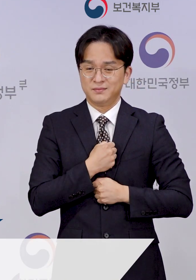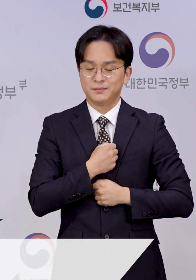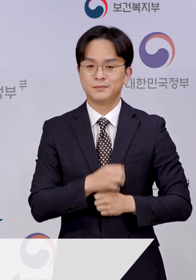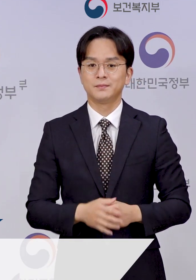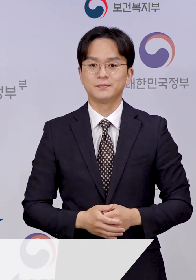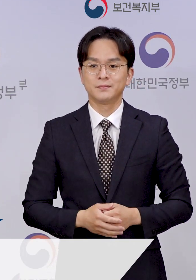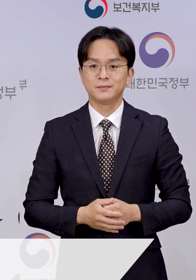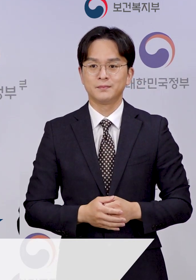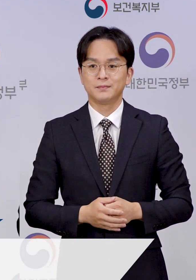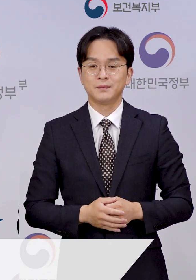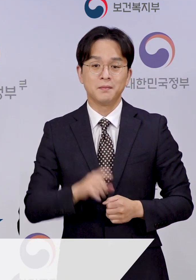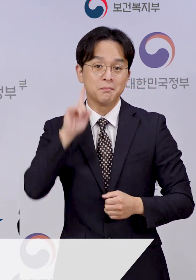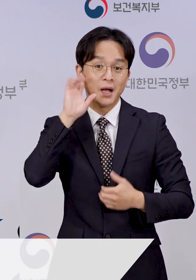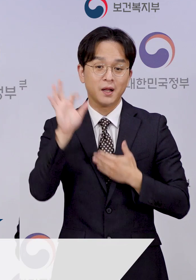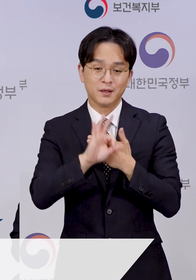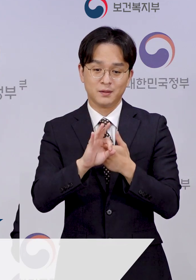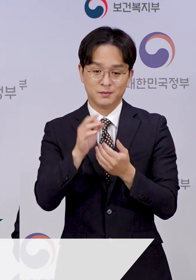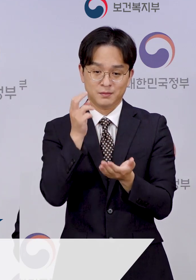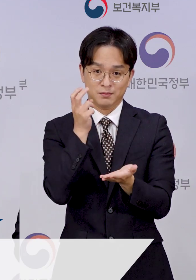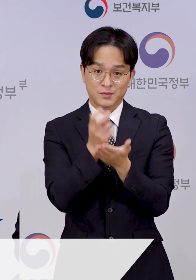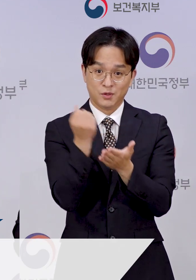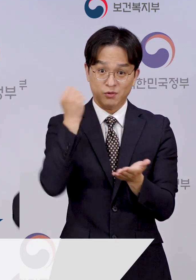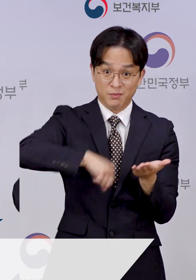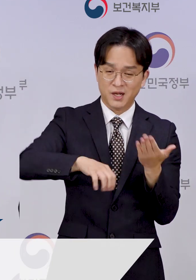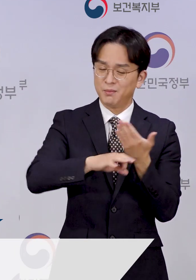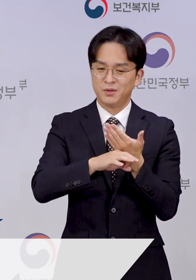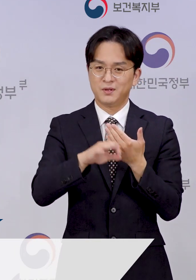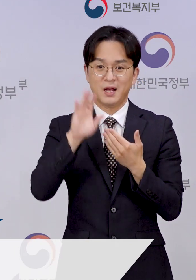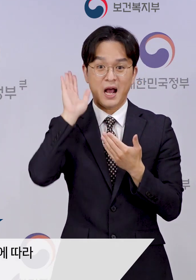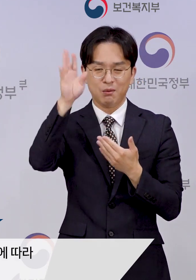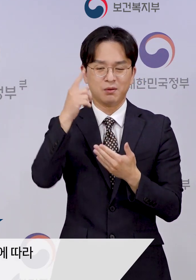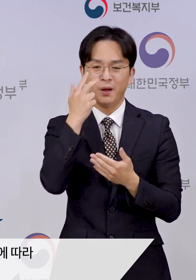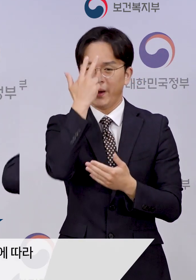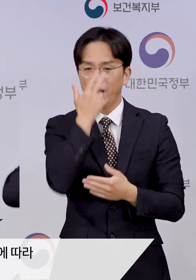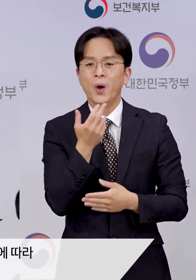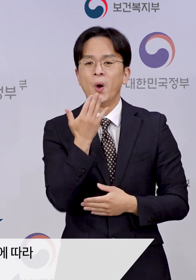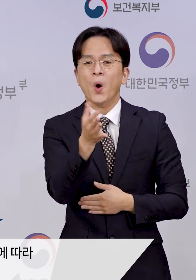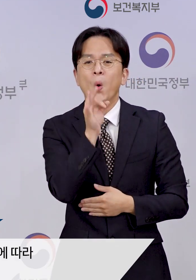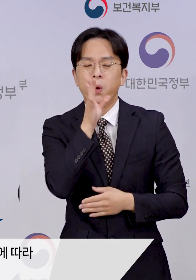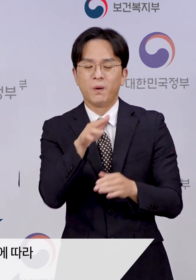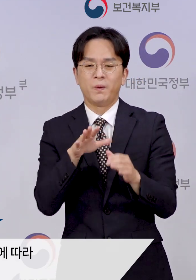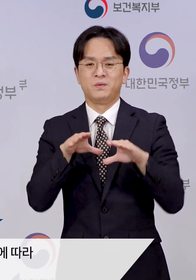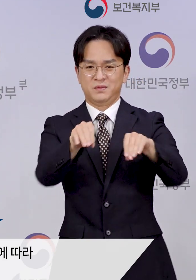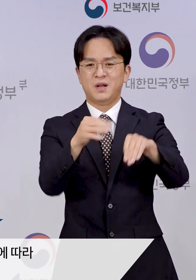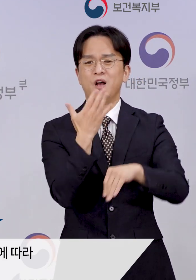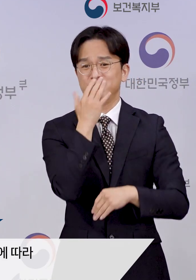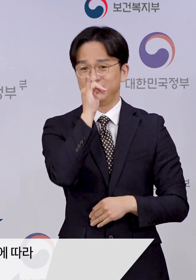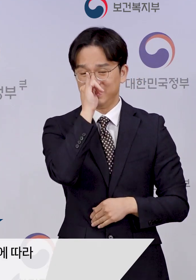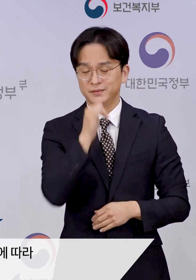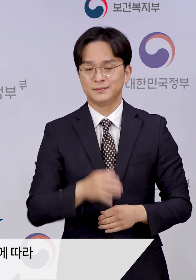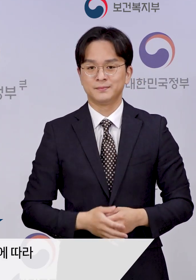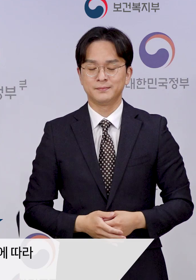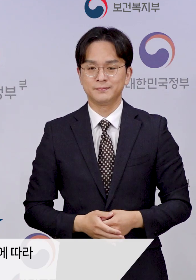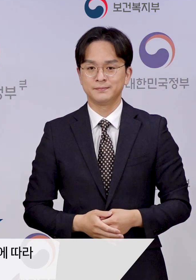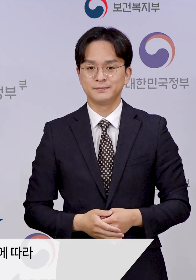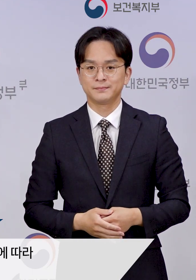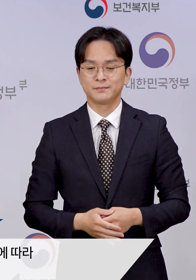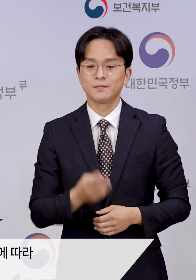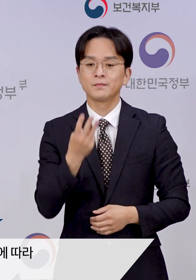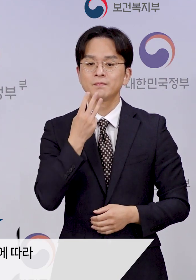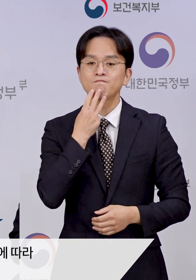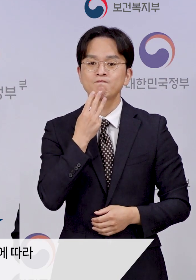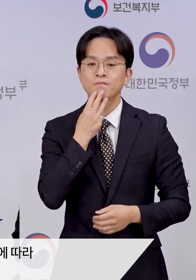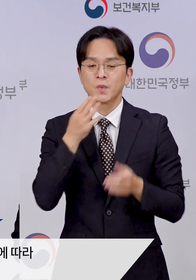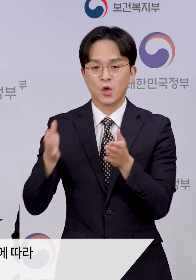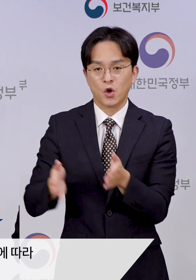모임이 금지되는 경우도 염두에 두셔야 합니다. 정부는 서울과 경기 지역의 사회적 거리두기